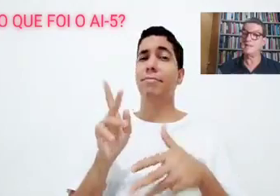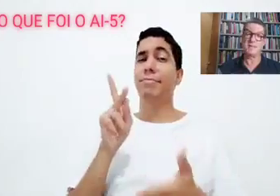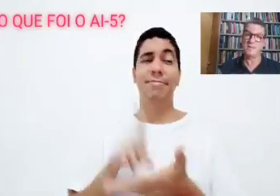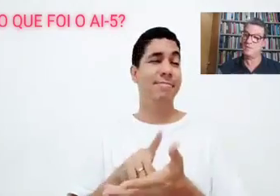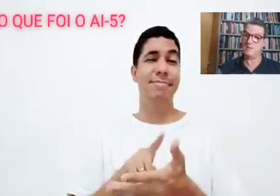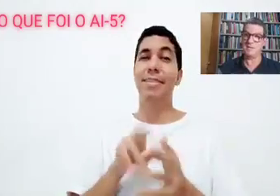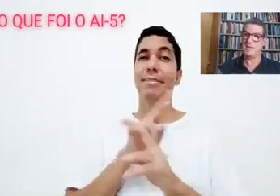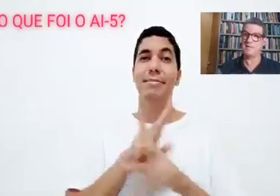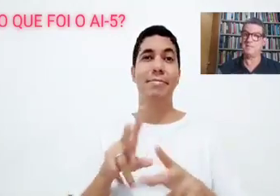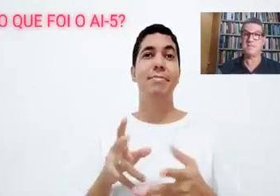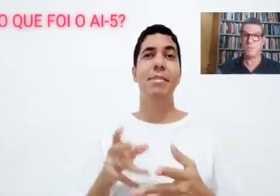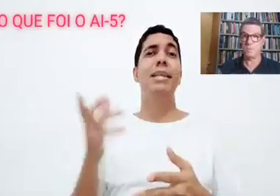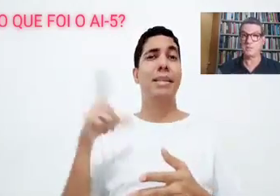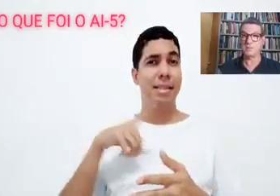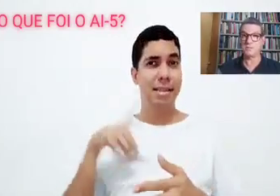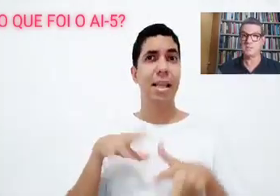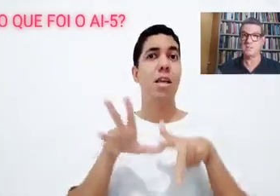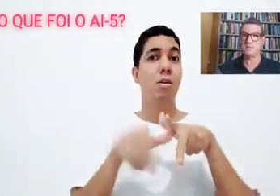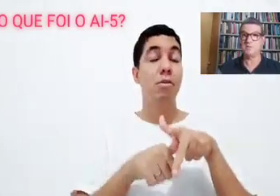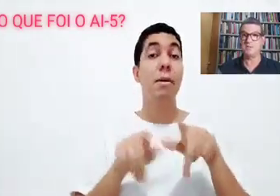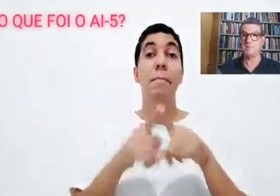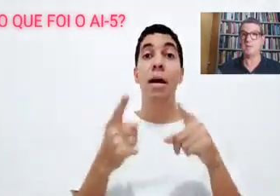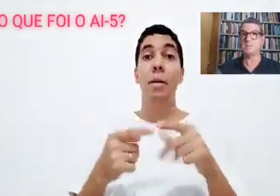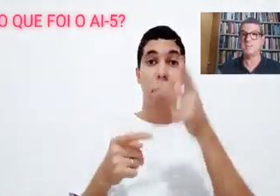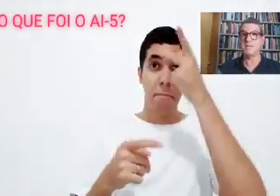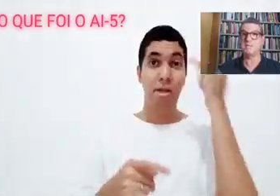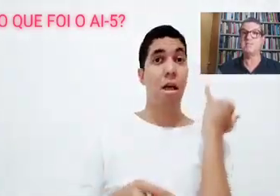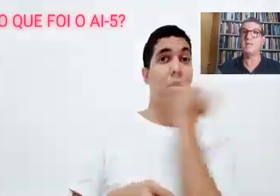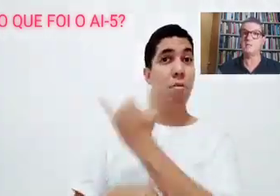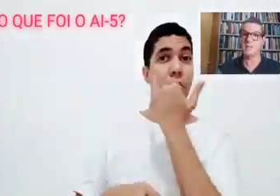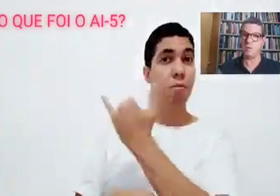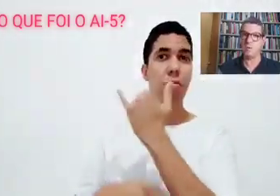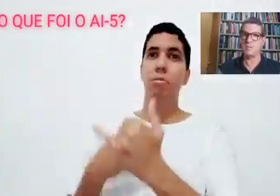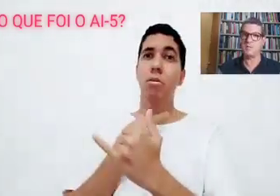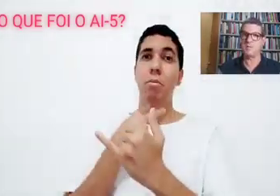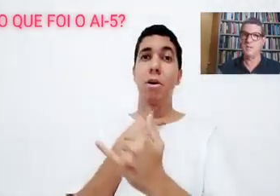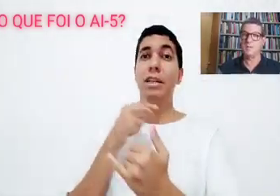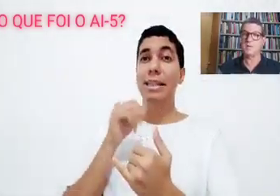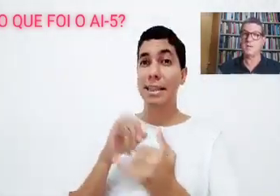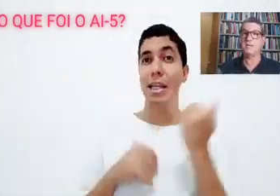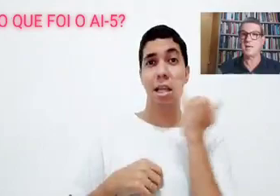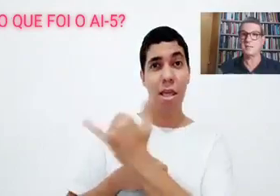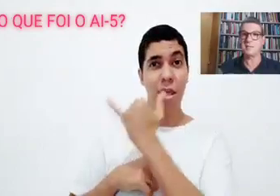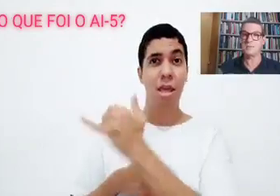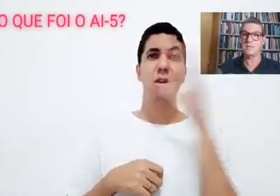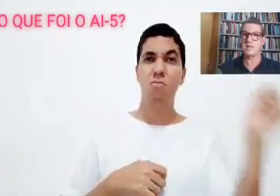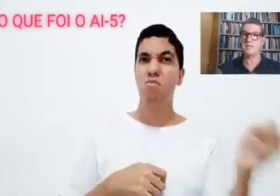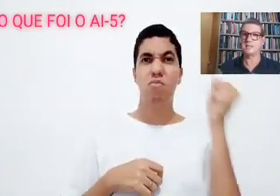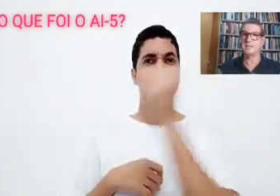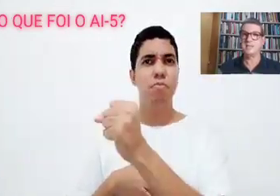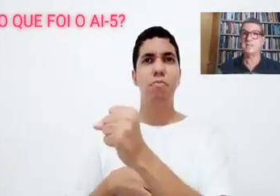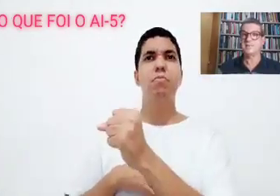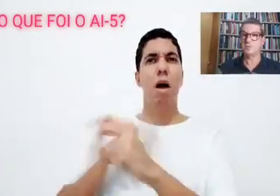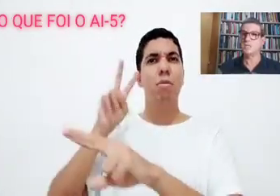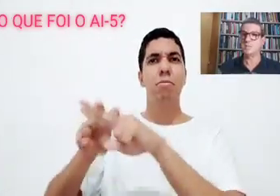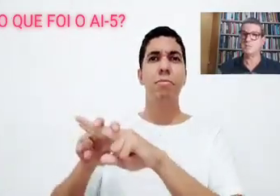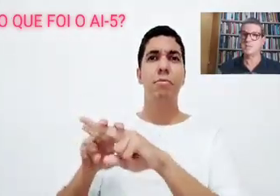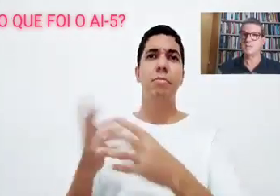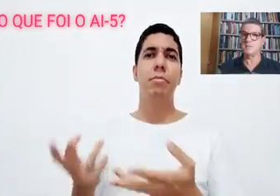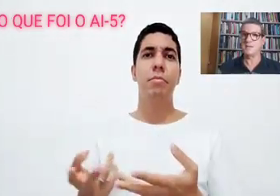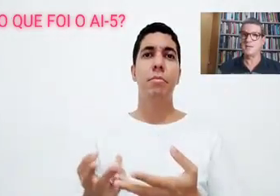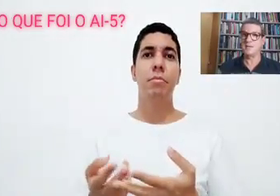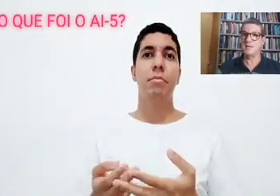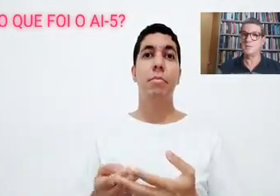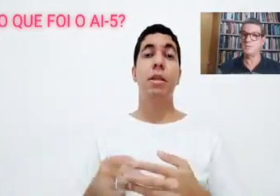corrupção, que não é verdade, havia corrupção sim, não havia a possibilidade de denunciar a corrupção, porque quem quer que denunciasse estava sujeito